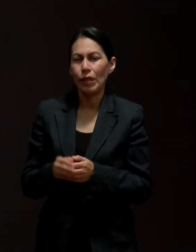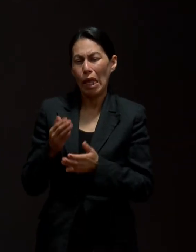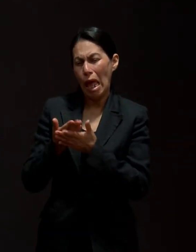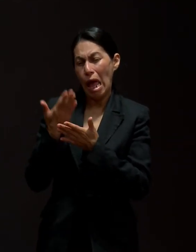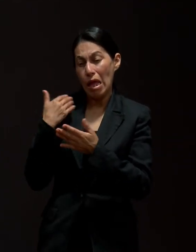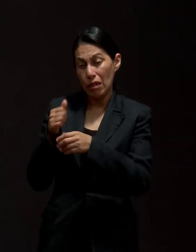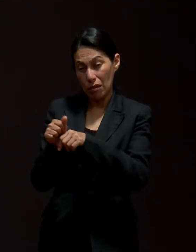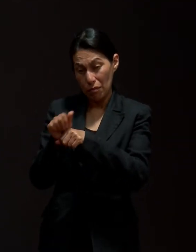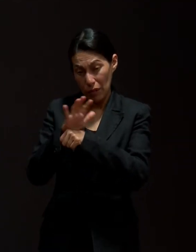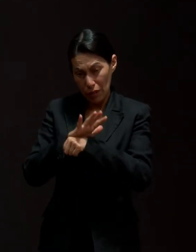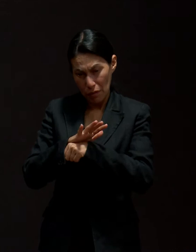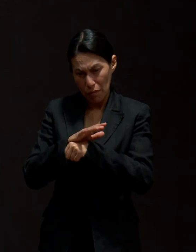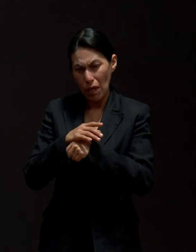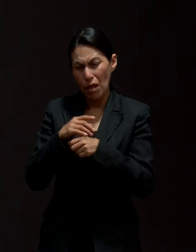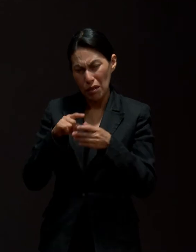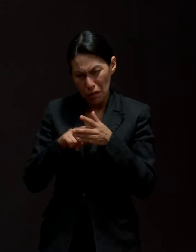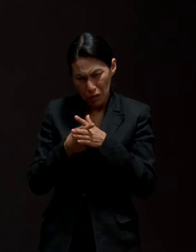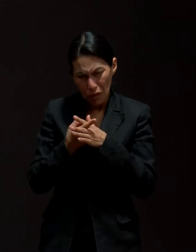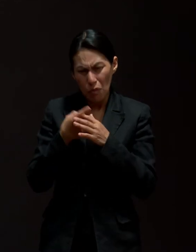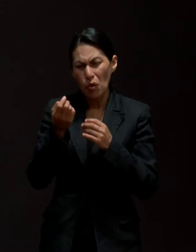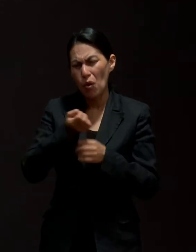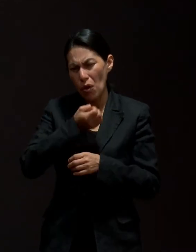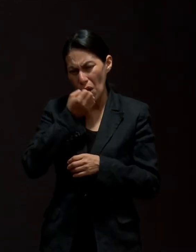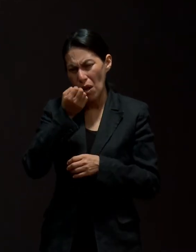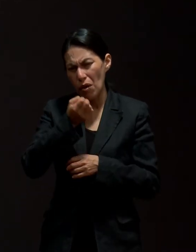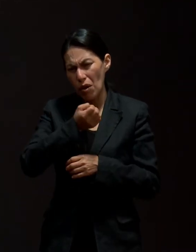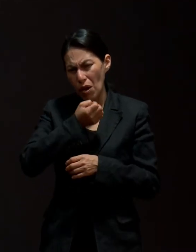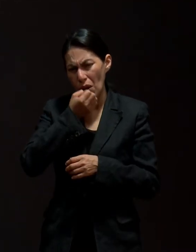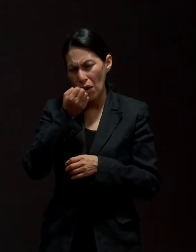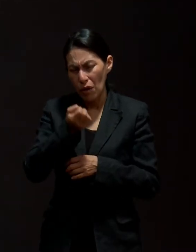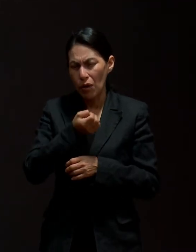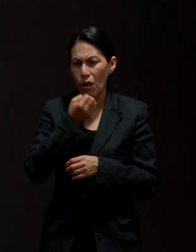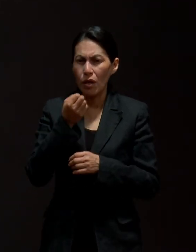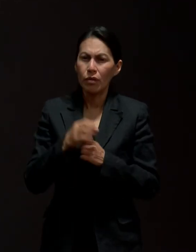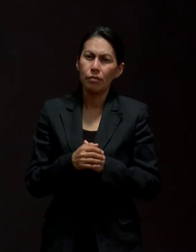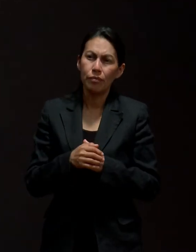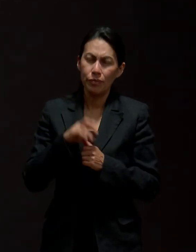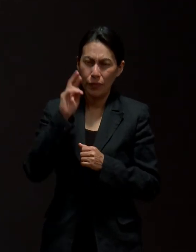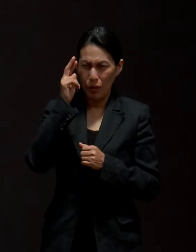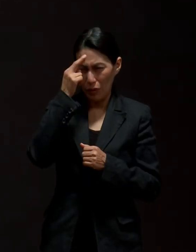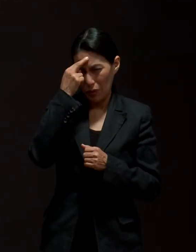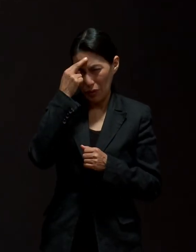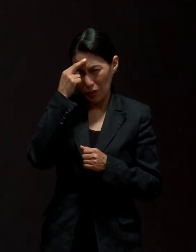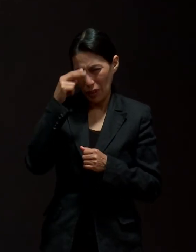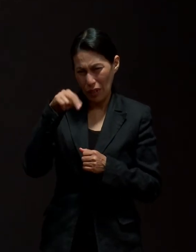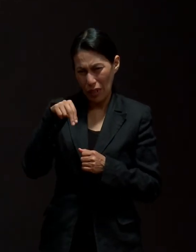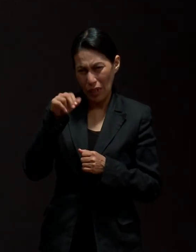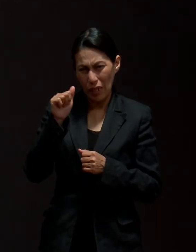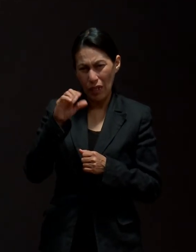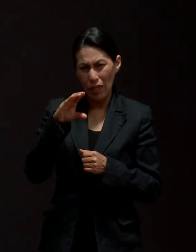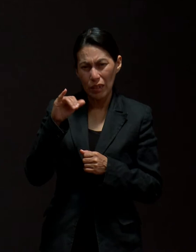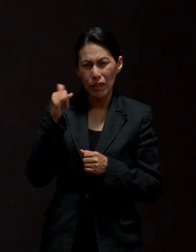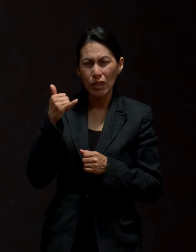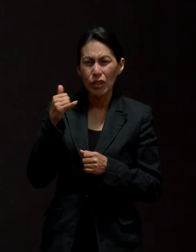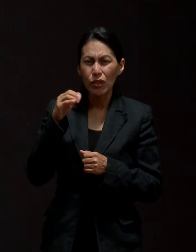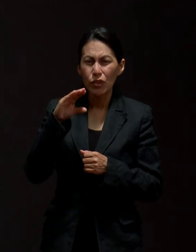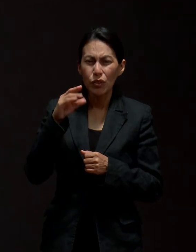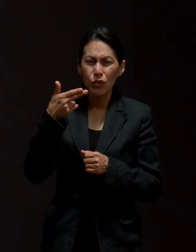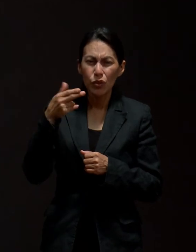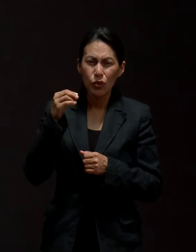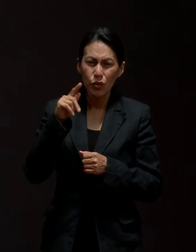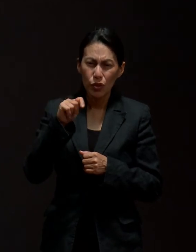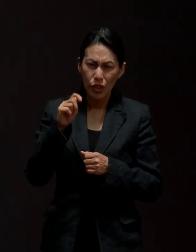la... Nosotros lo empezamos desde antes que empezara lo de la... pandemia. pandemia, sí. Y me acuerdo que Nancita